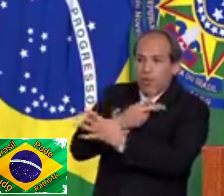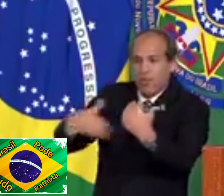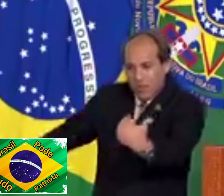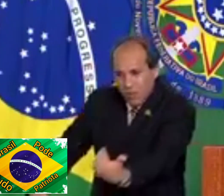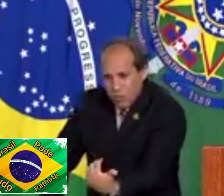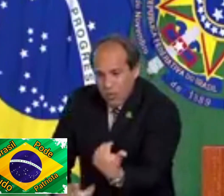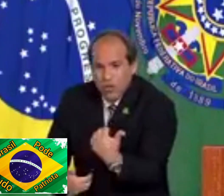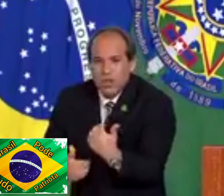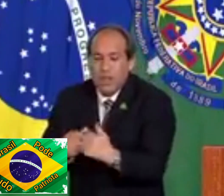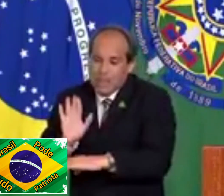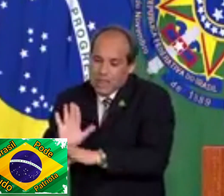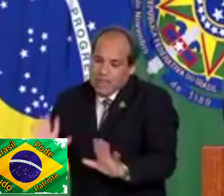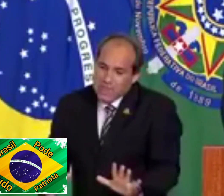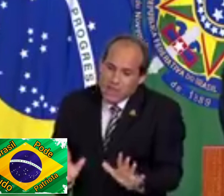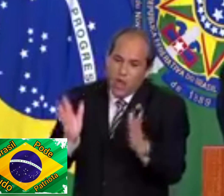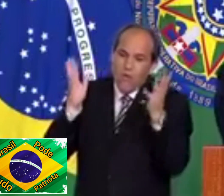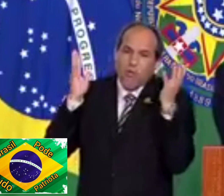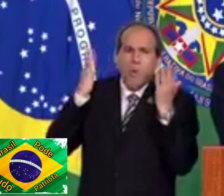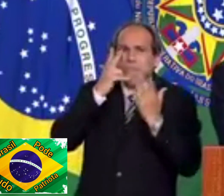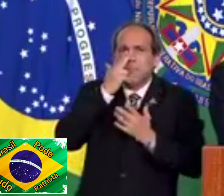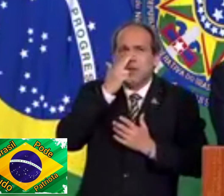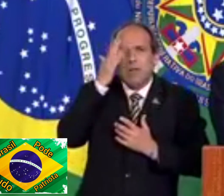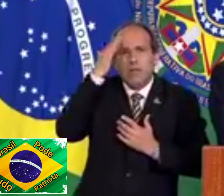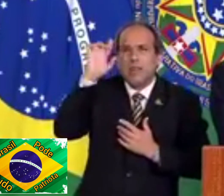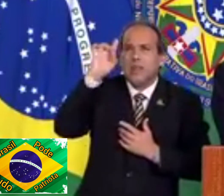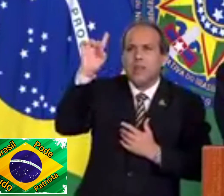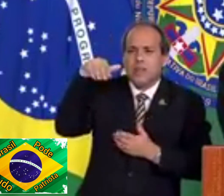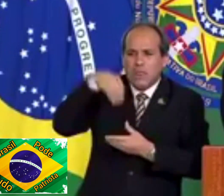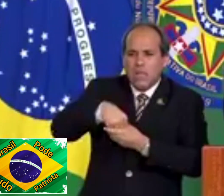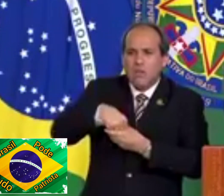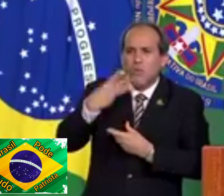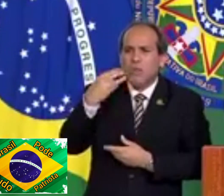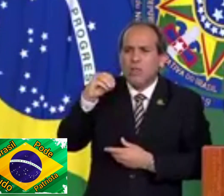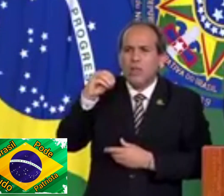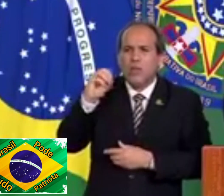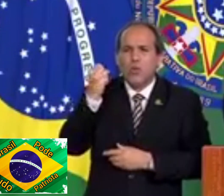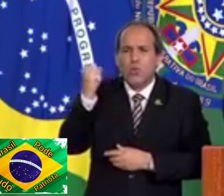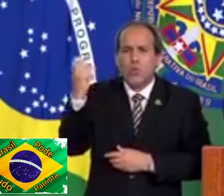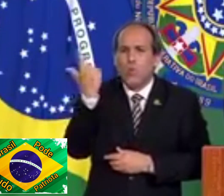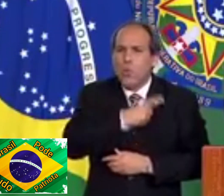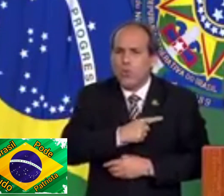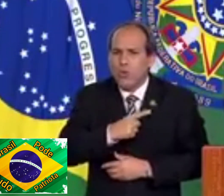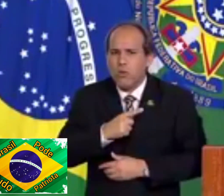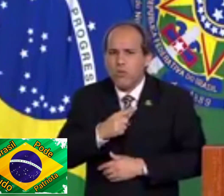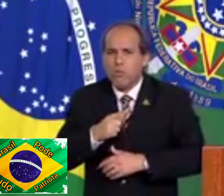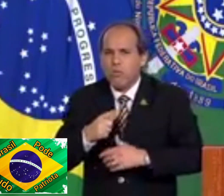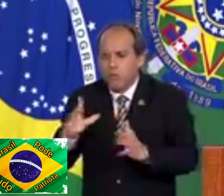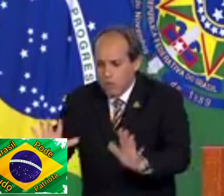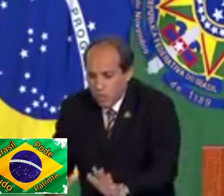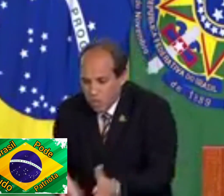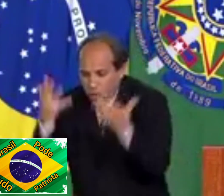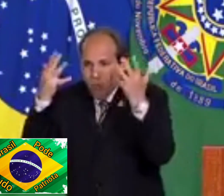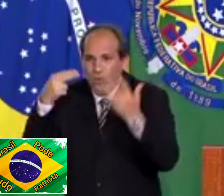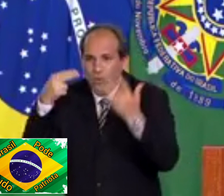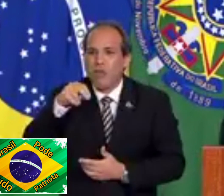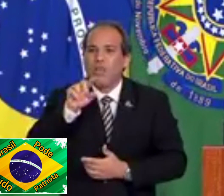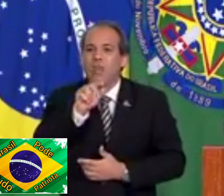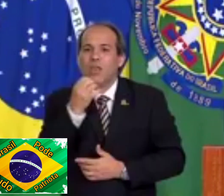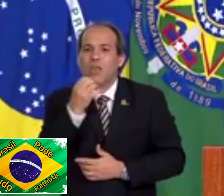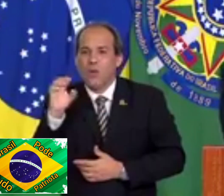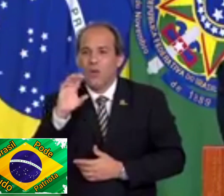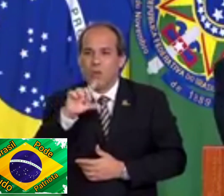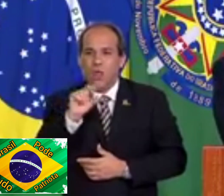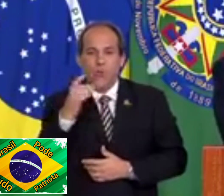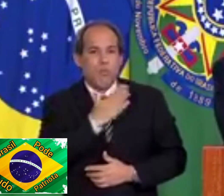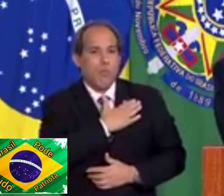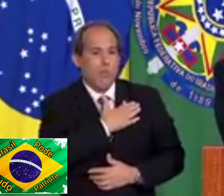Deus, acredito que não fiquei mais que 30 segundos dentro d'água, consegui sair com o Negão Celso. E eu tenho em meu peito